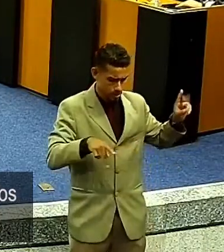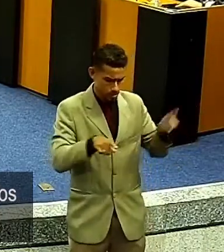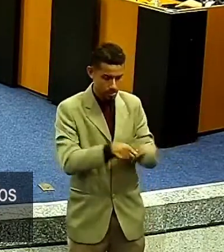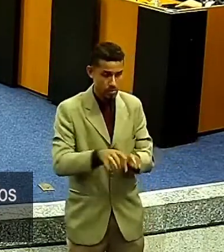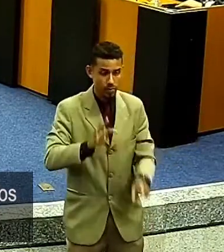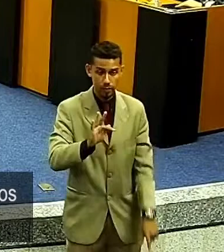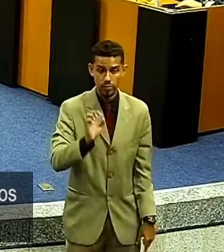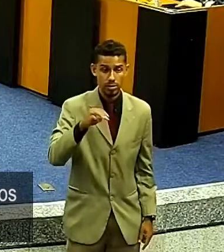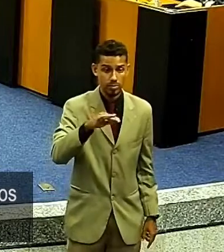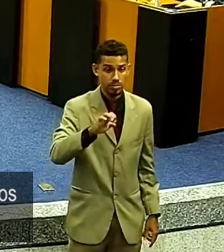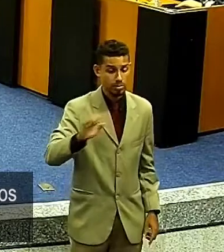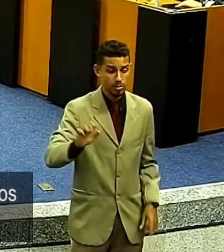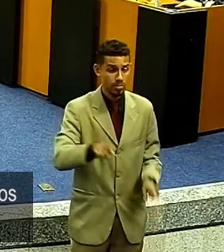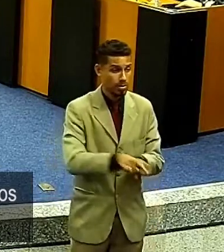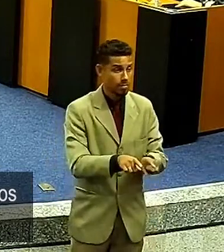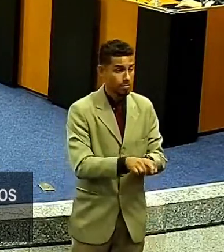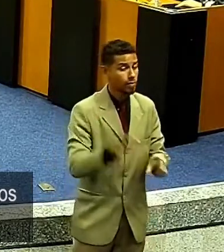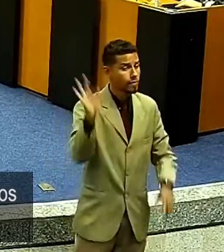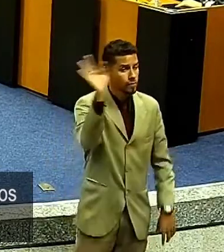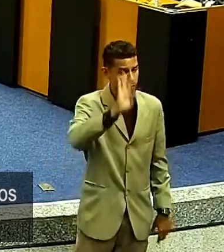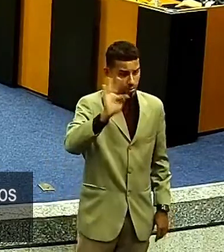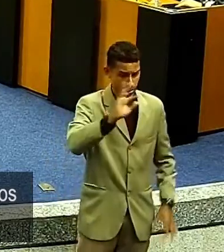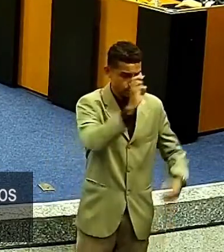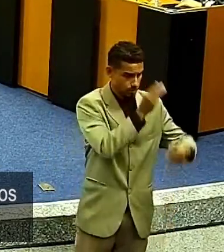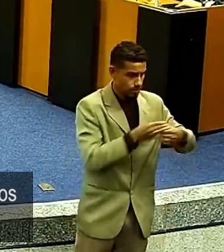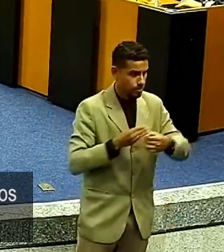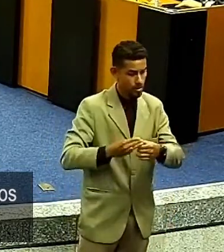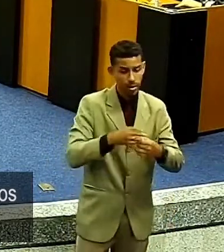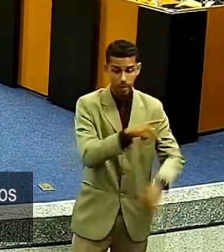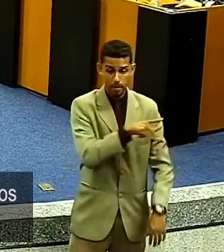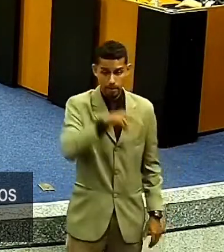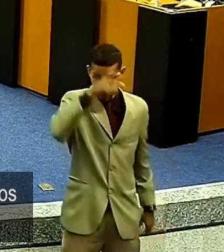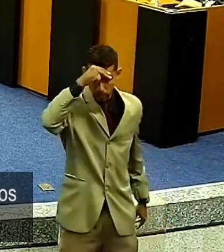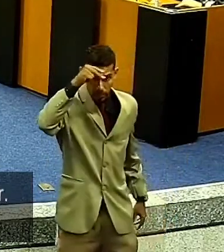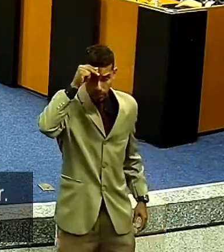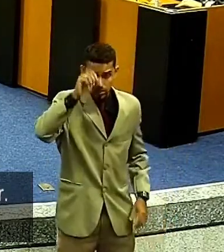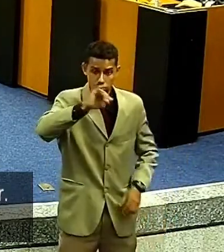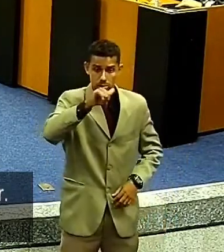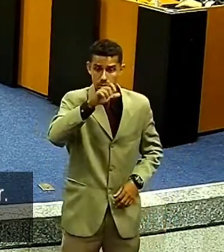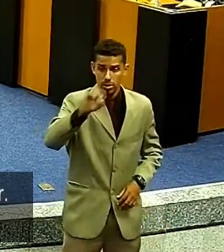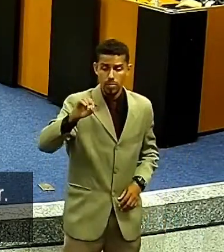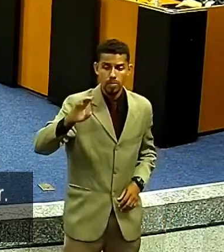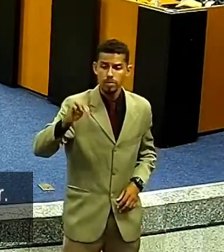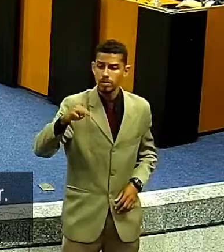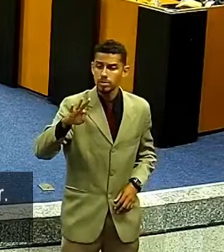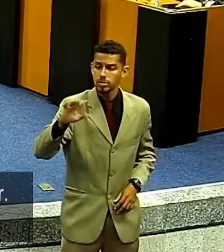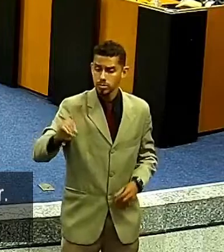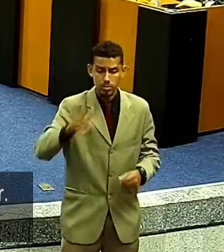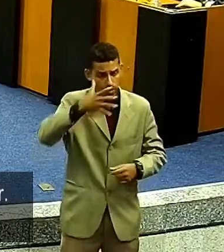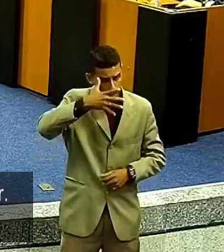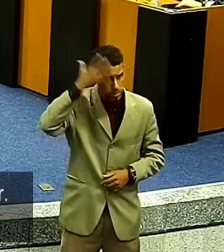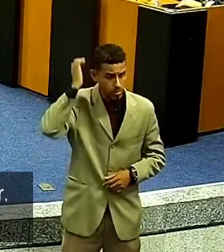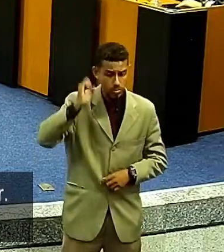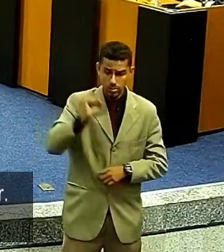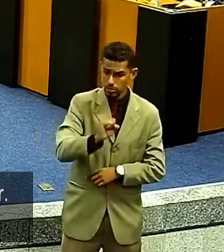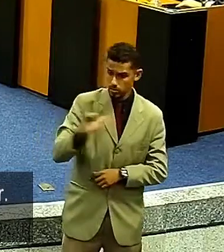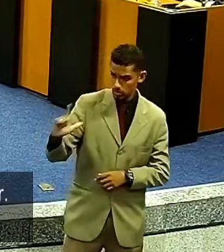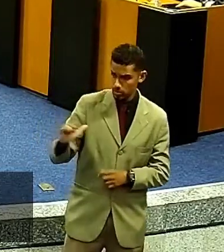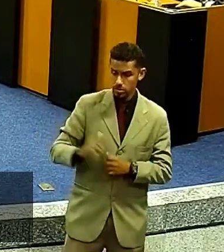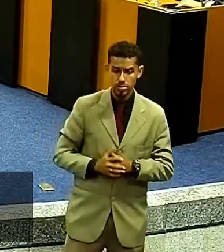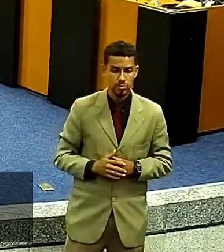fam mãe Dr Ivo Rezende prefeito de São Mateus do Dr Eduardo braide prefeito de nossa